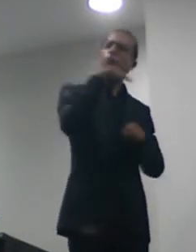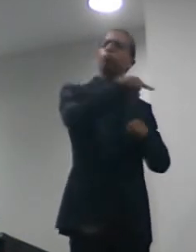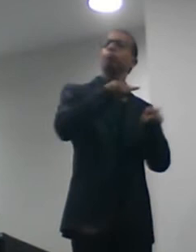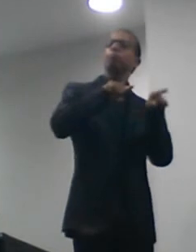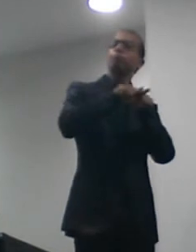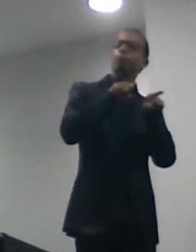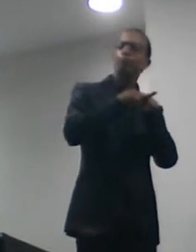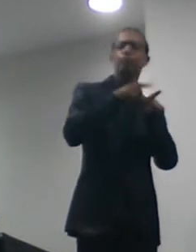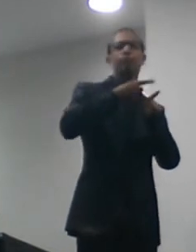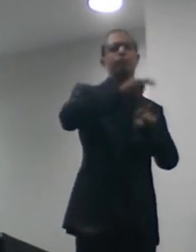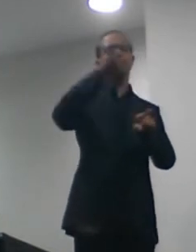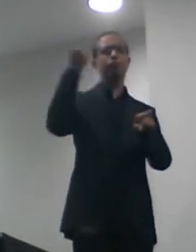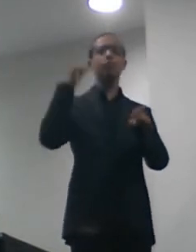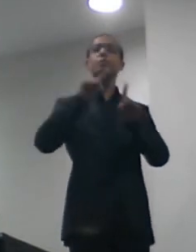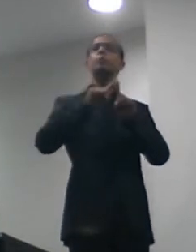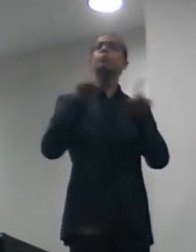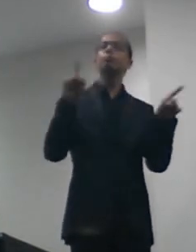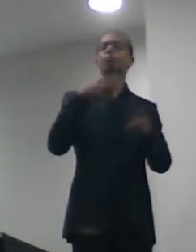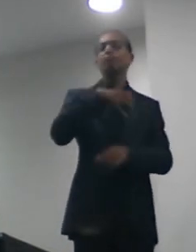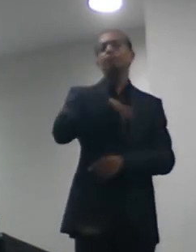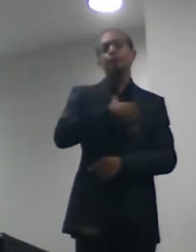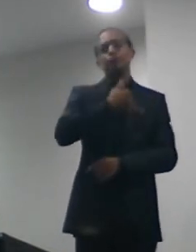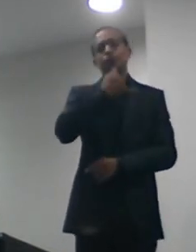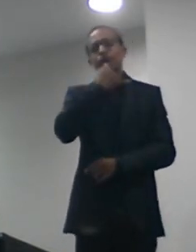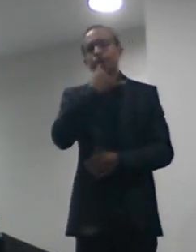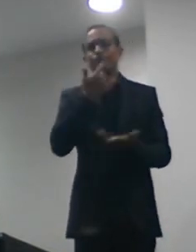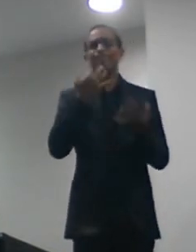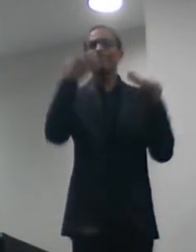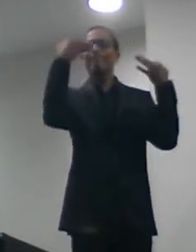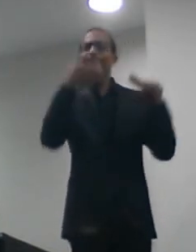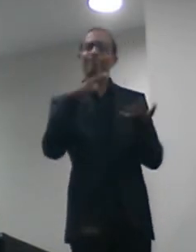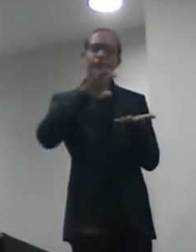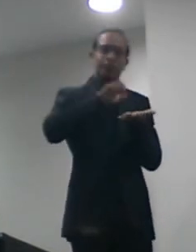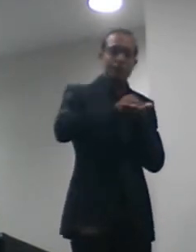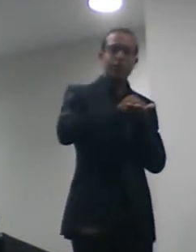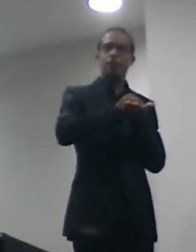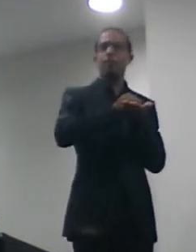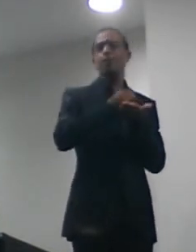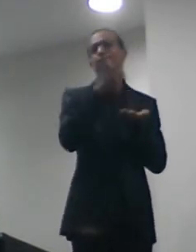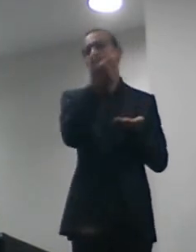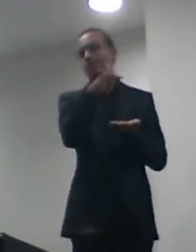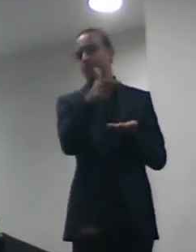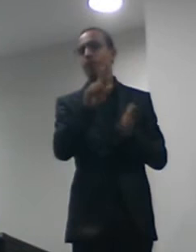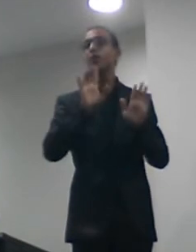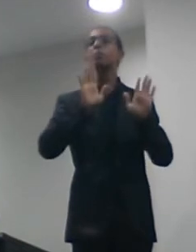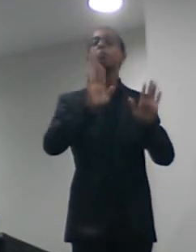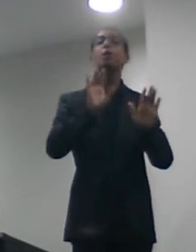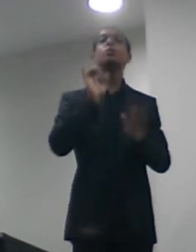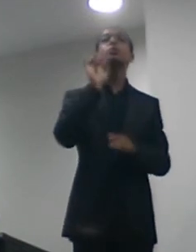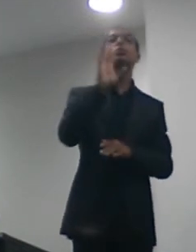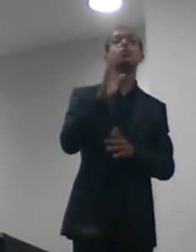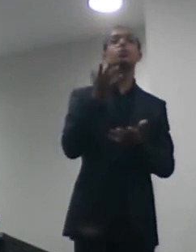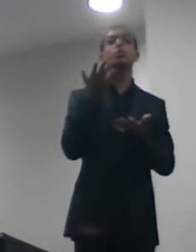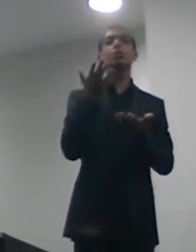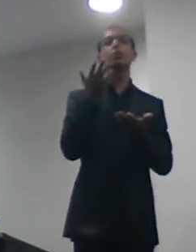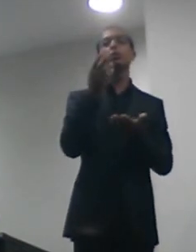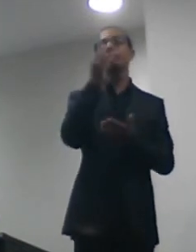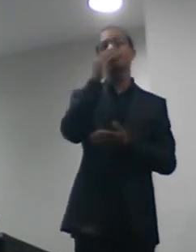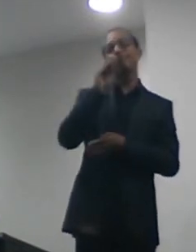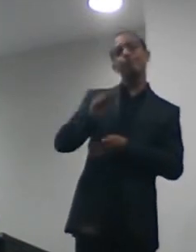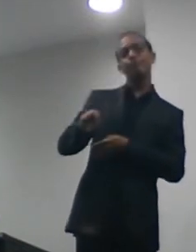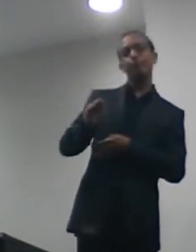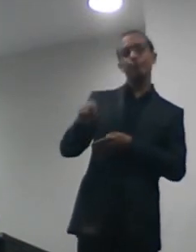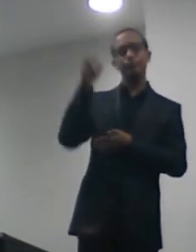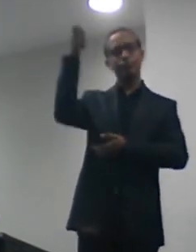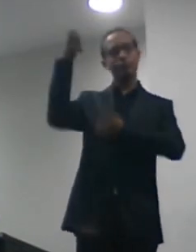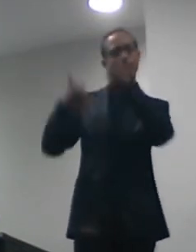também muito antiga, mas infelizmente não existem relatos concretos, apenas a sua marginalização que foi muito